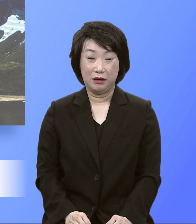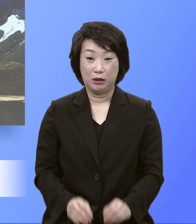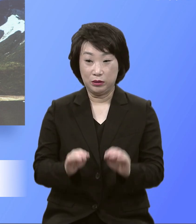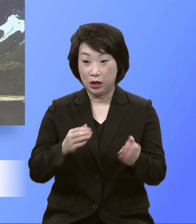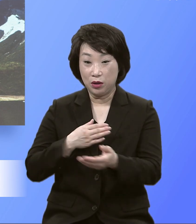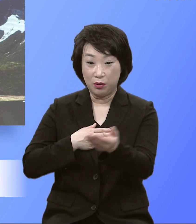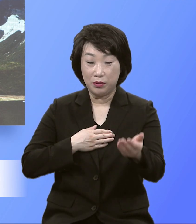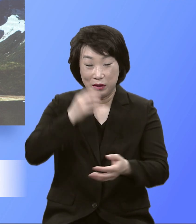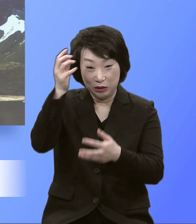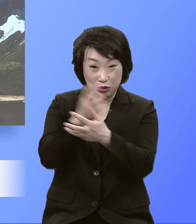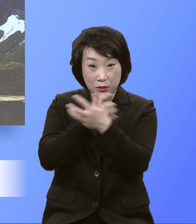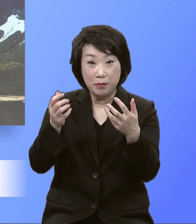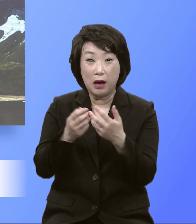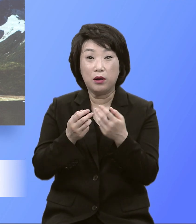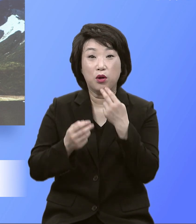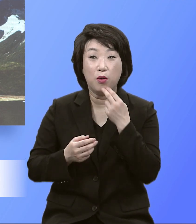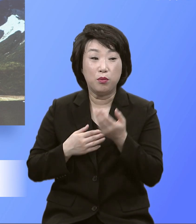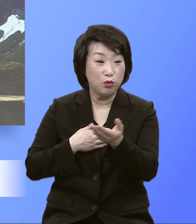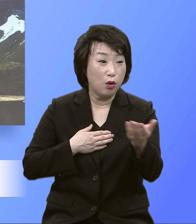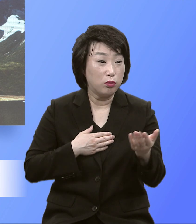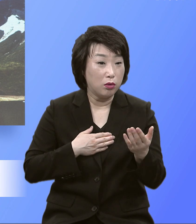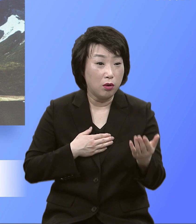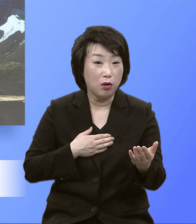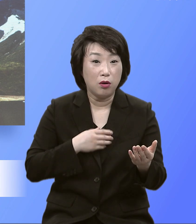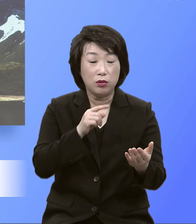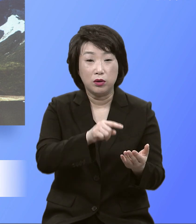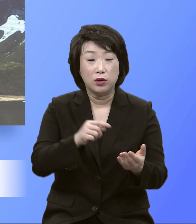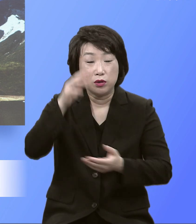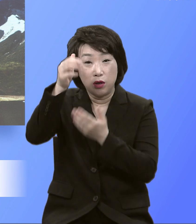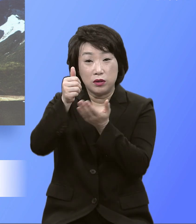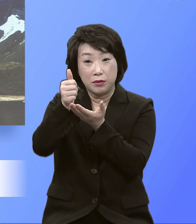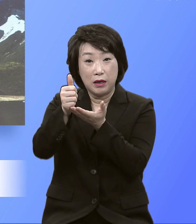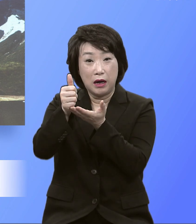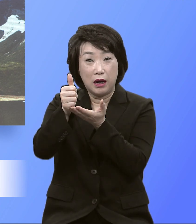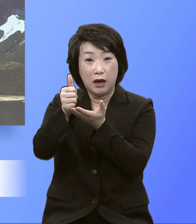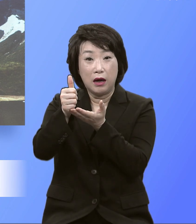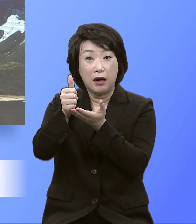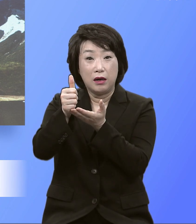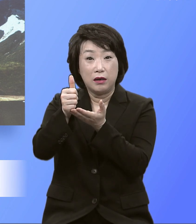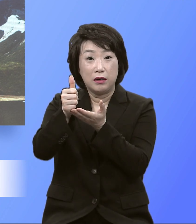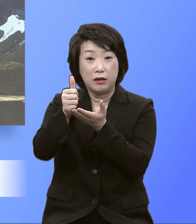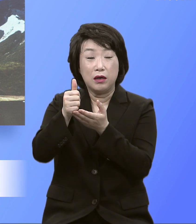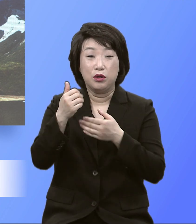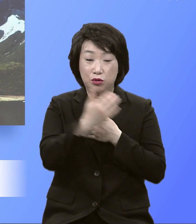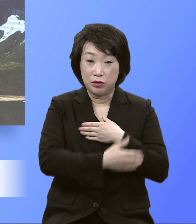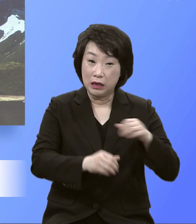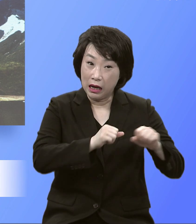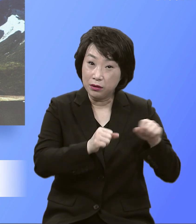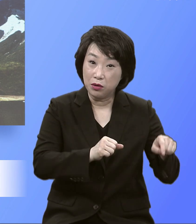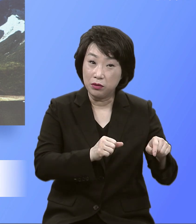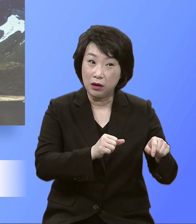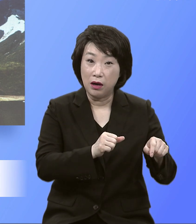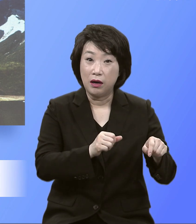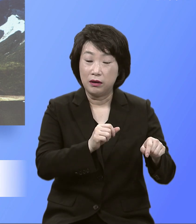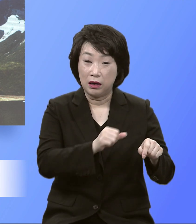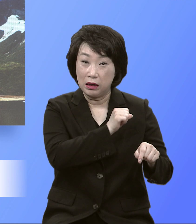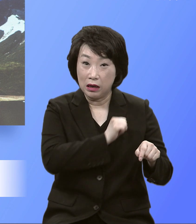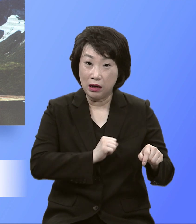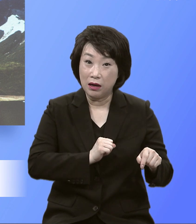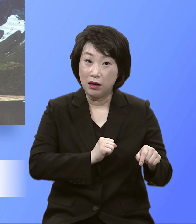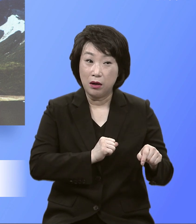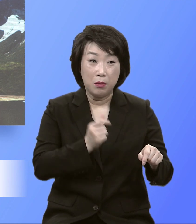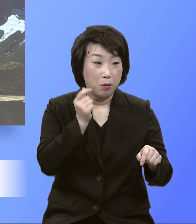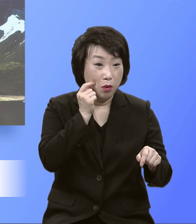근데 성령 충만하지 못한 자가 성령으로 보세요. 육신의 행실을